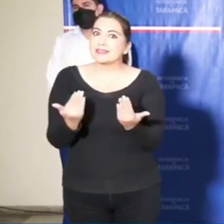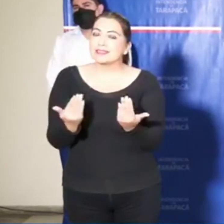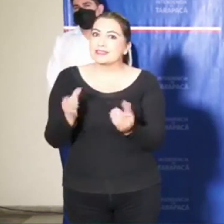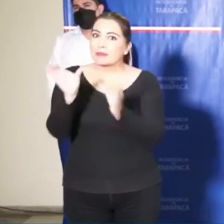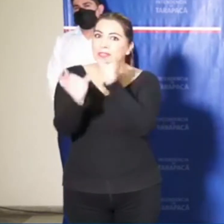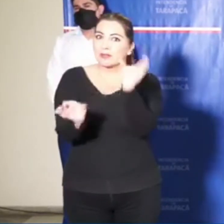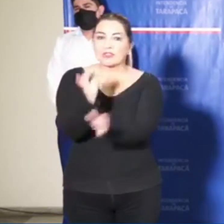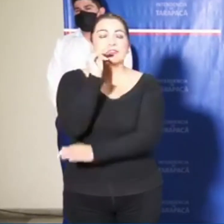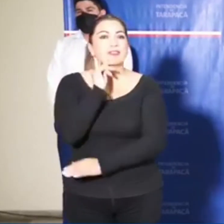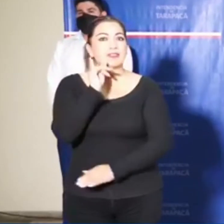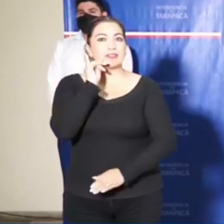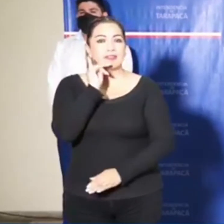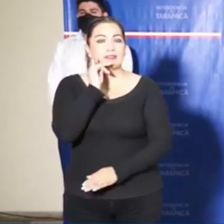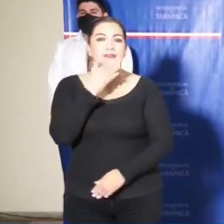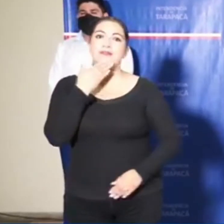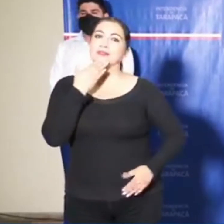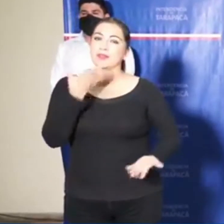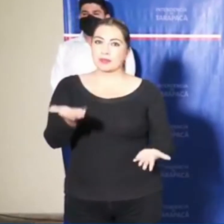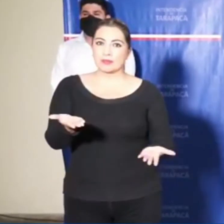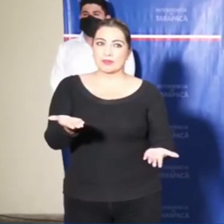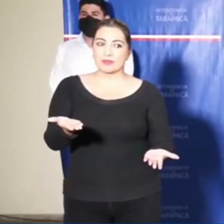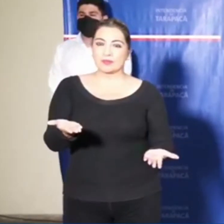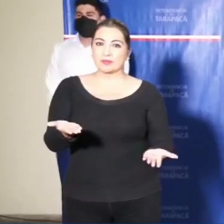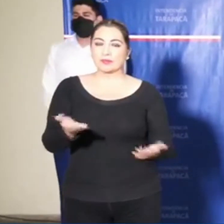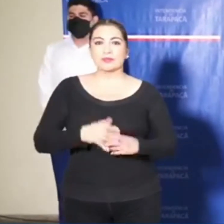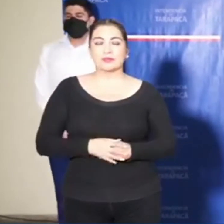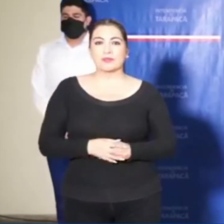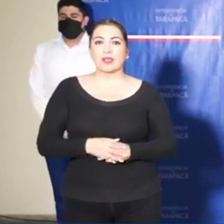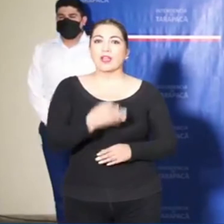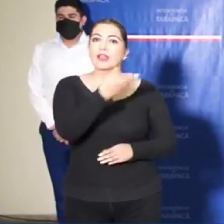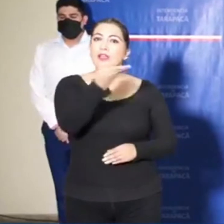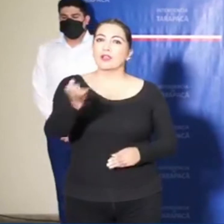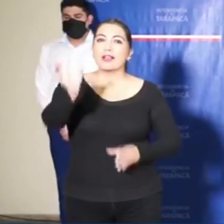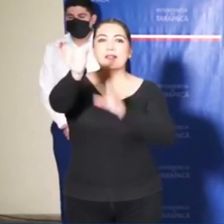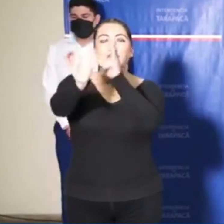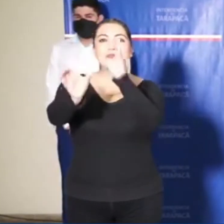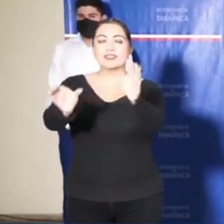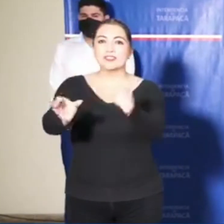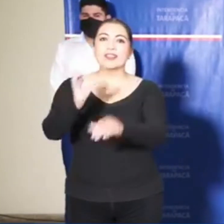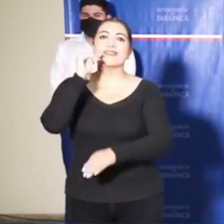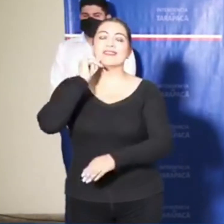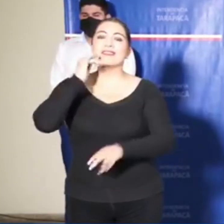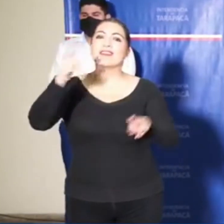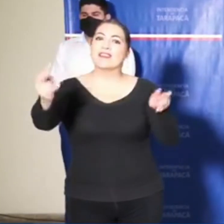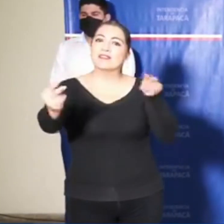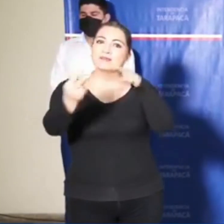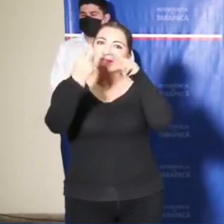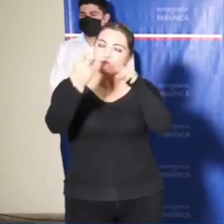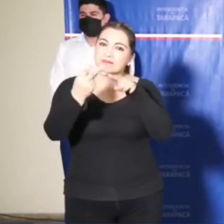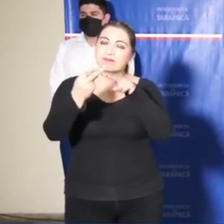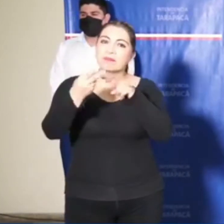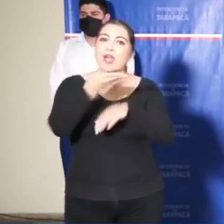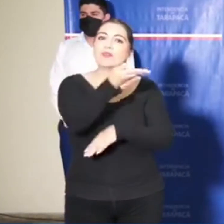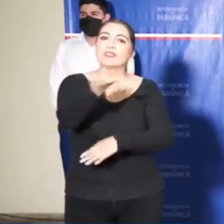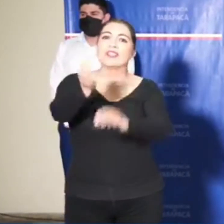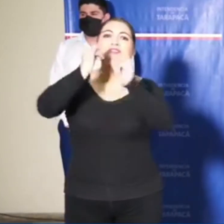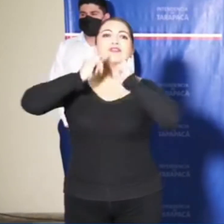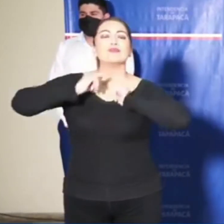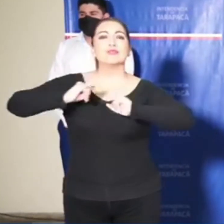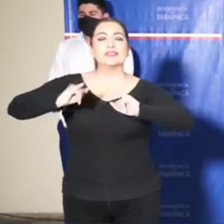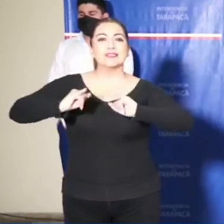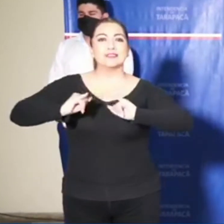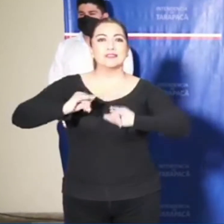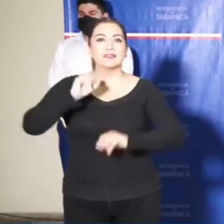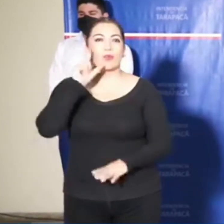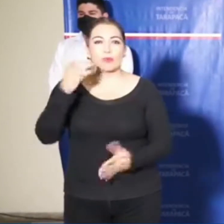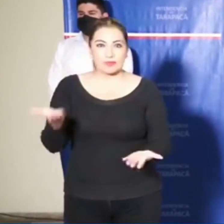comunidad, poder también encontrarnos con esa comunidad e informarles, compartirles lo